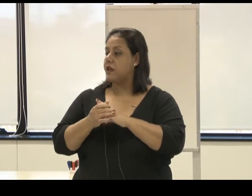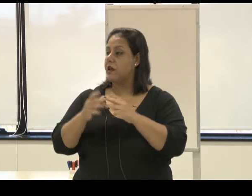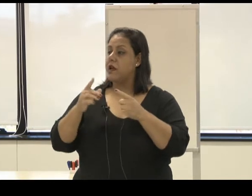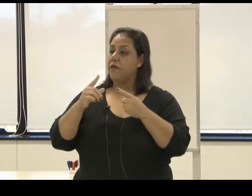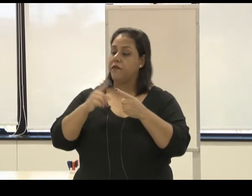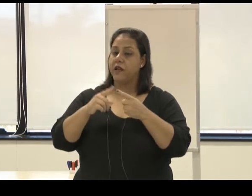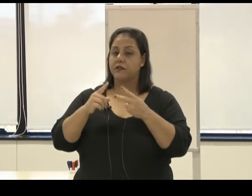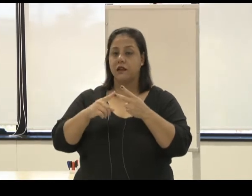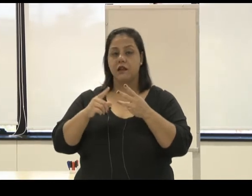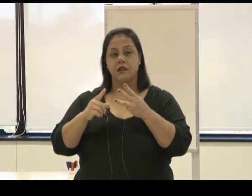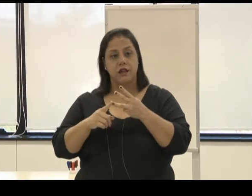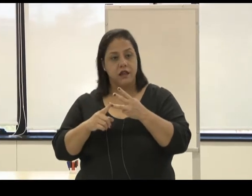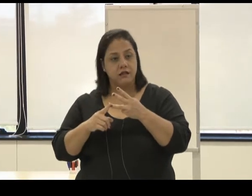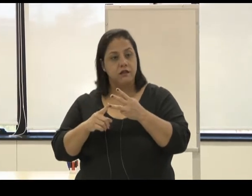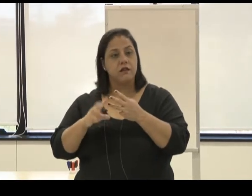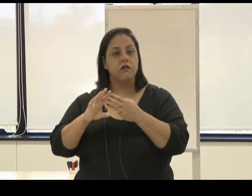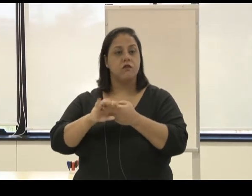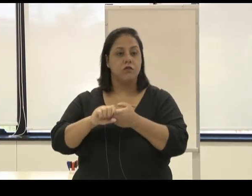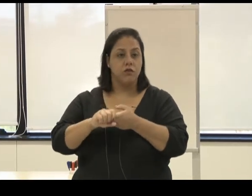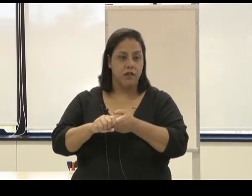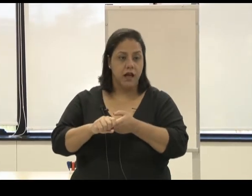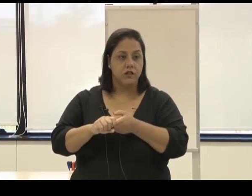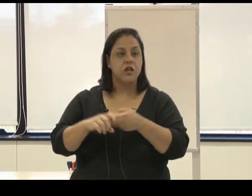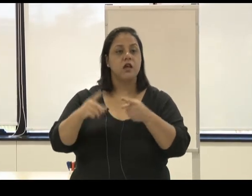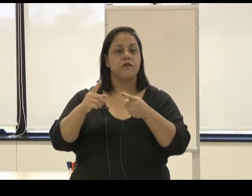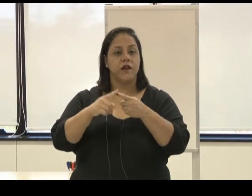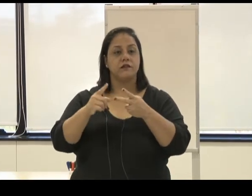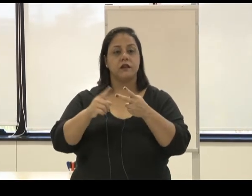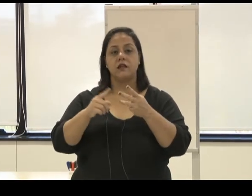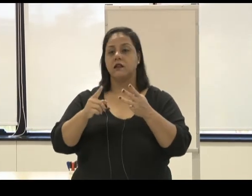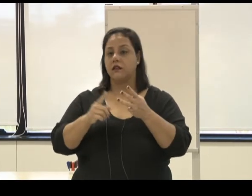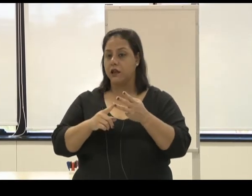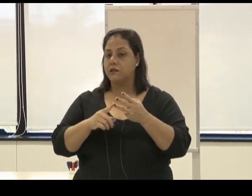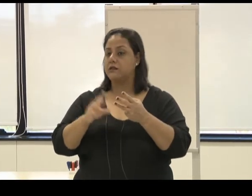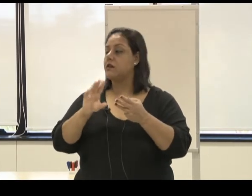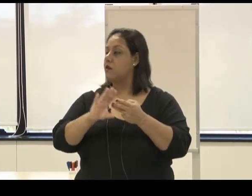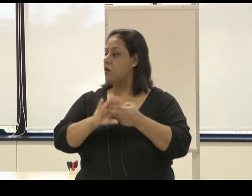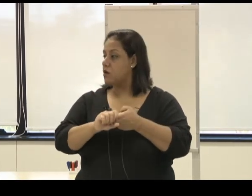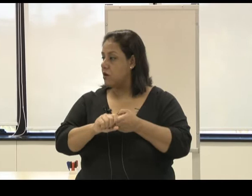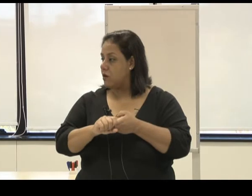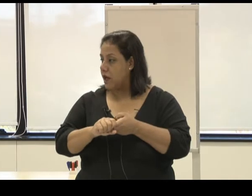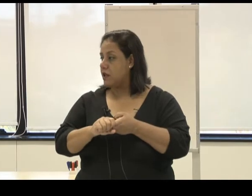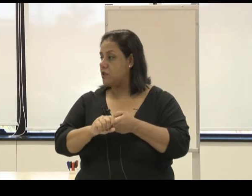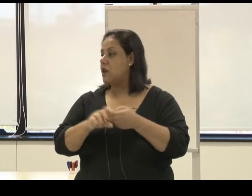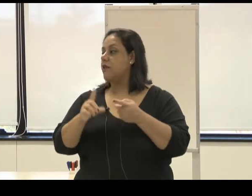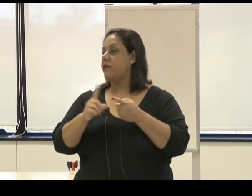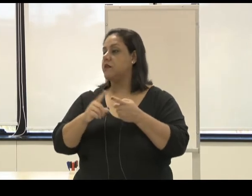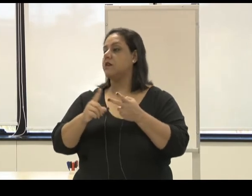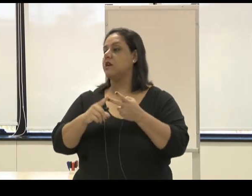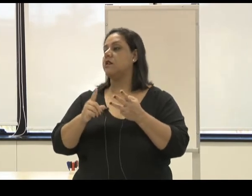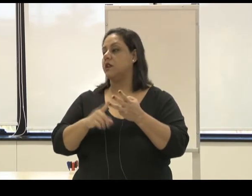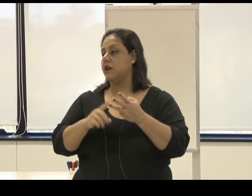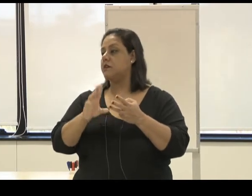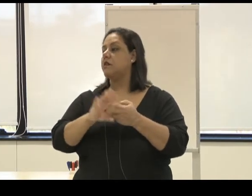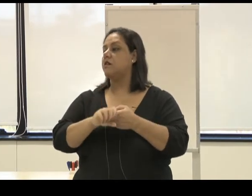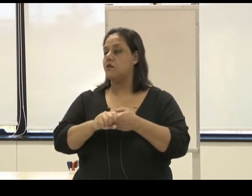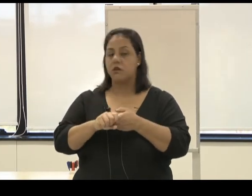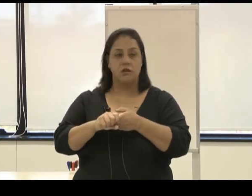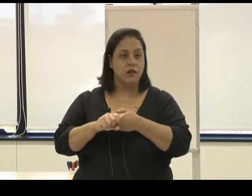ter terça, quinta, terça, uma unidade. Terça, quinta, terça, outra unidade. Terça, quinta, terça, outra